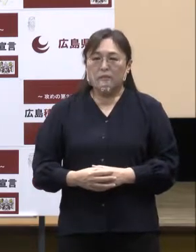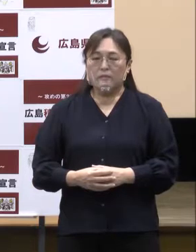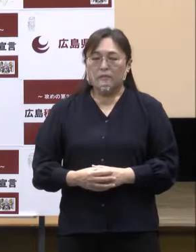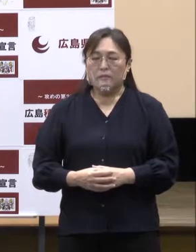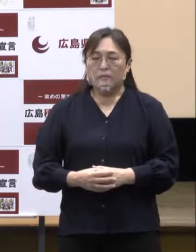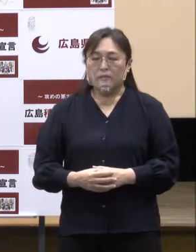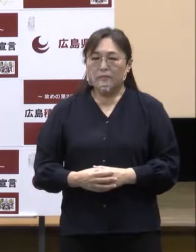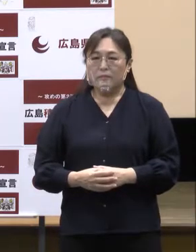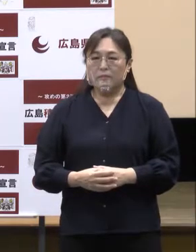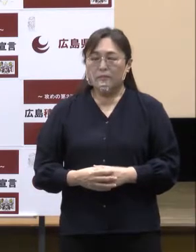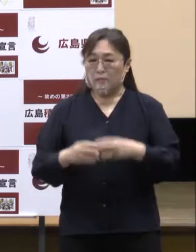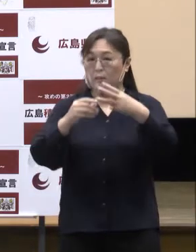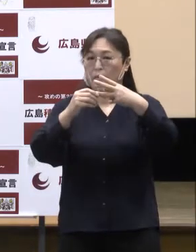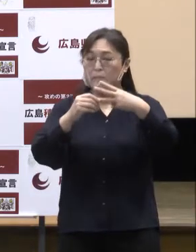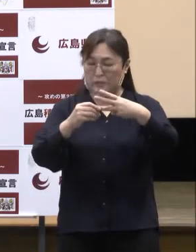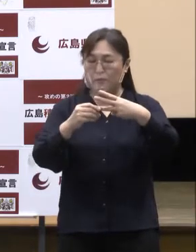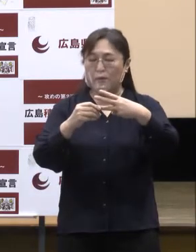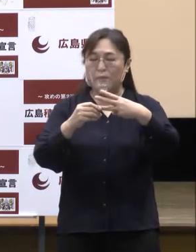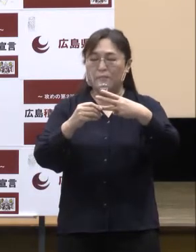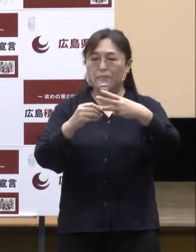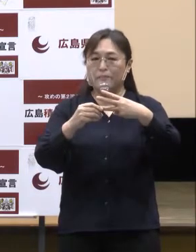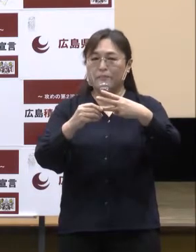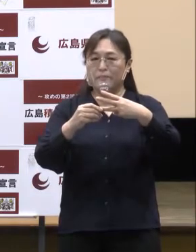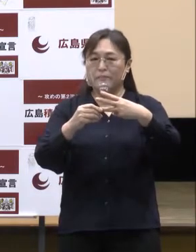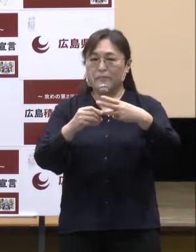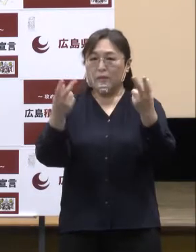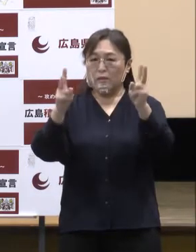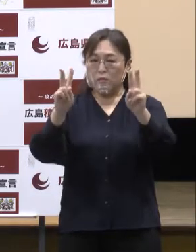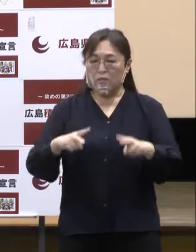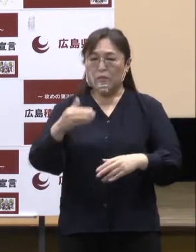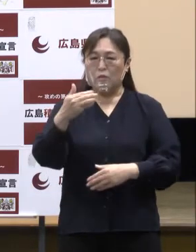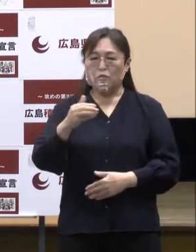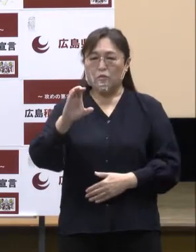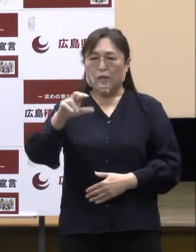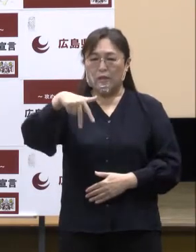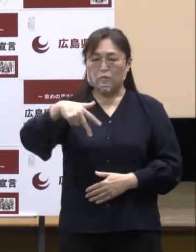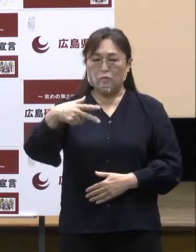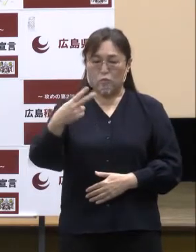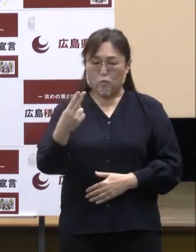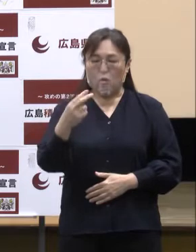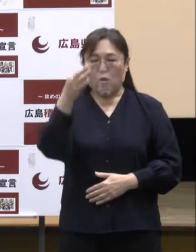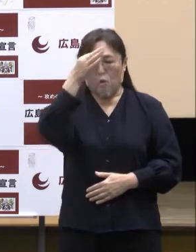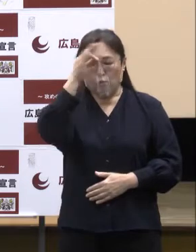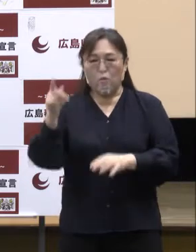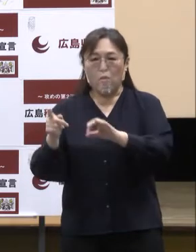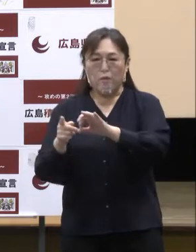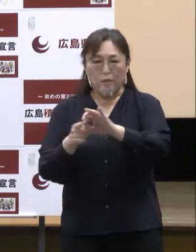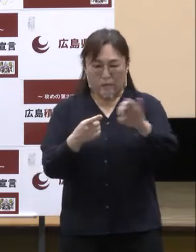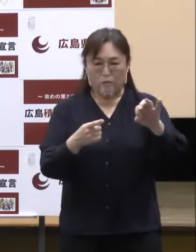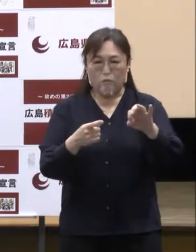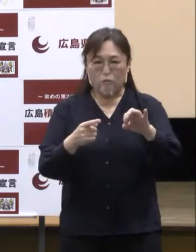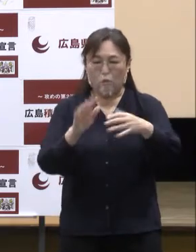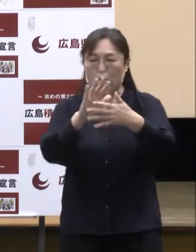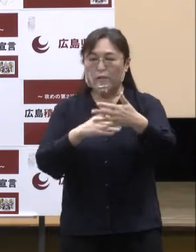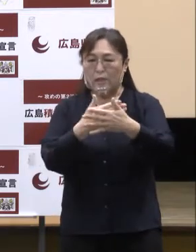それから3点目であります。広島クエストプロ野球データを用いた配置予測についてであ